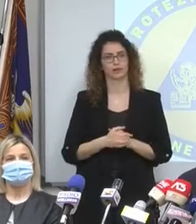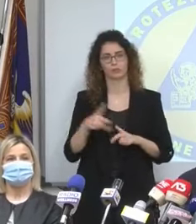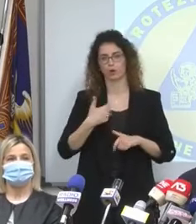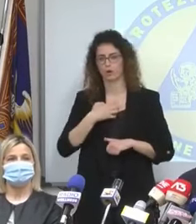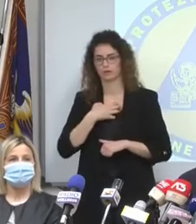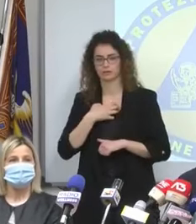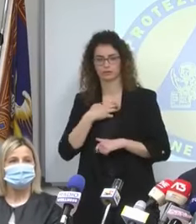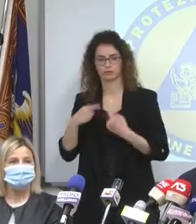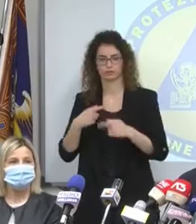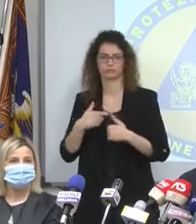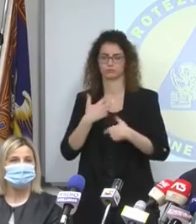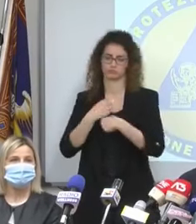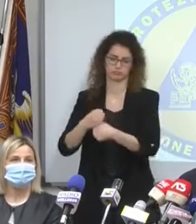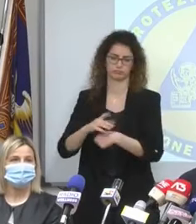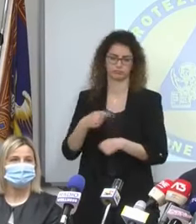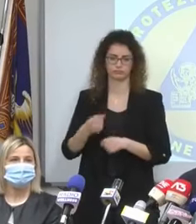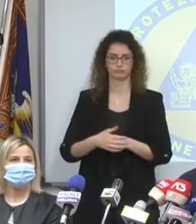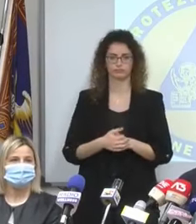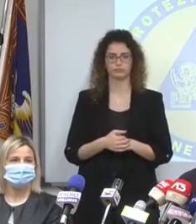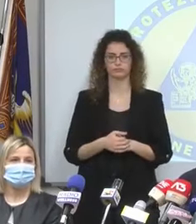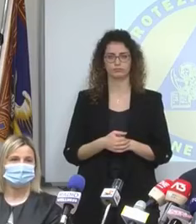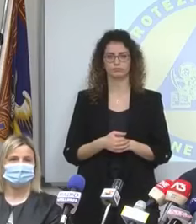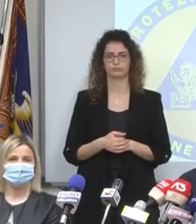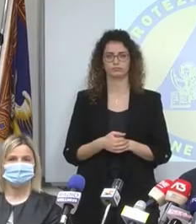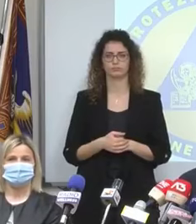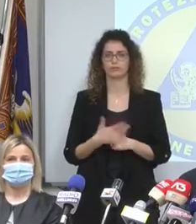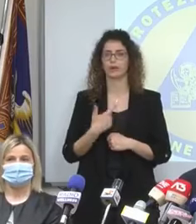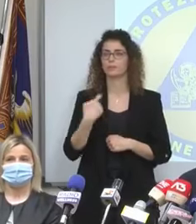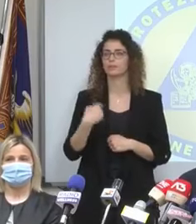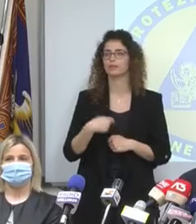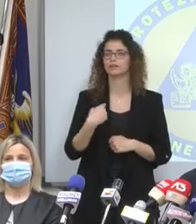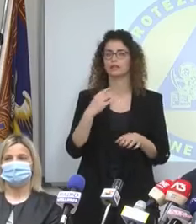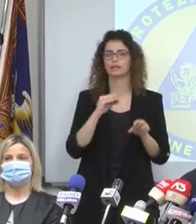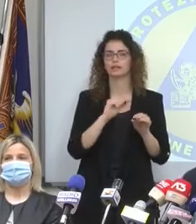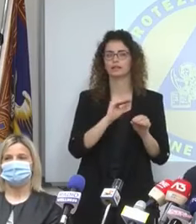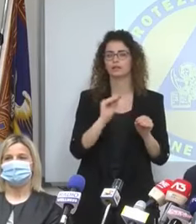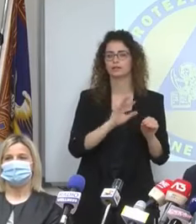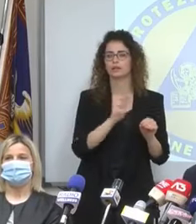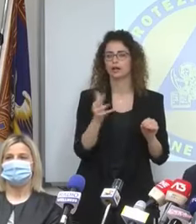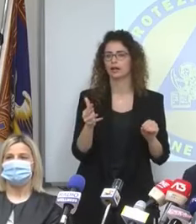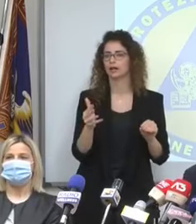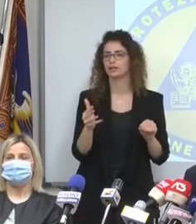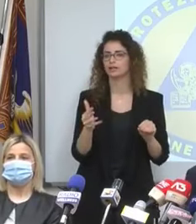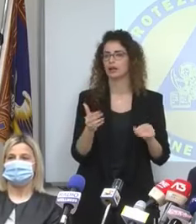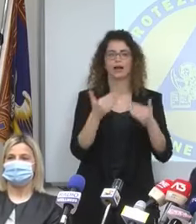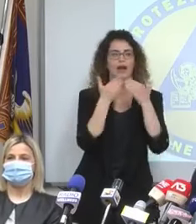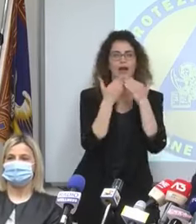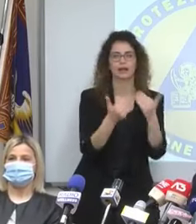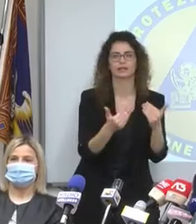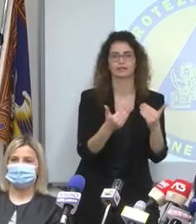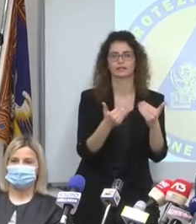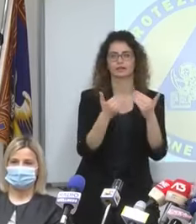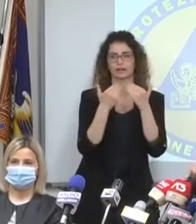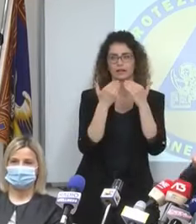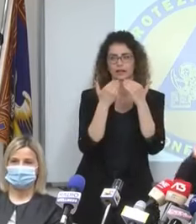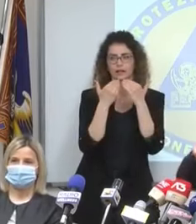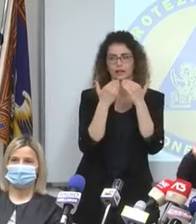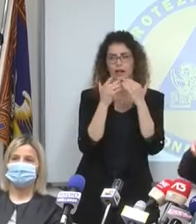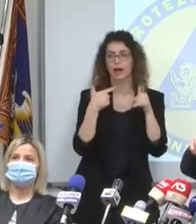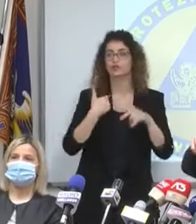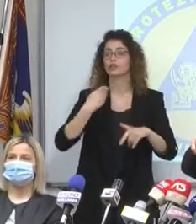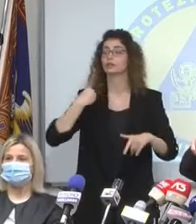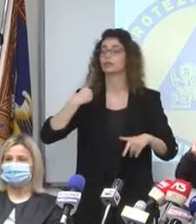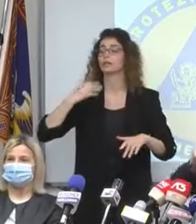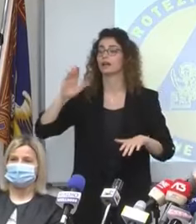per l'assessore poi non. Dove vi lascio l'assessore? Avete, ecco, per il presidente altre domande? Grazie, vi lascio l'assessore. Passiamo all'assessore. C'è